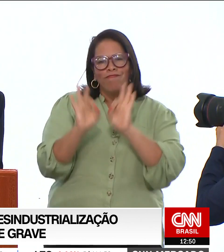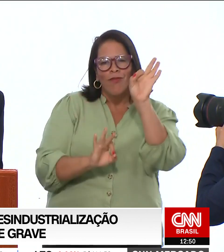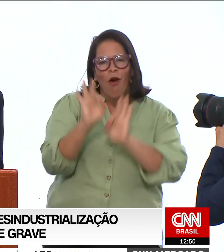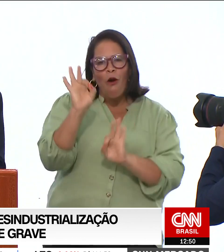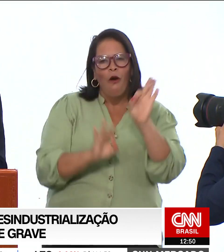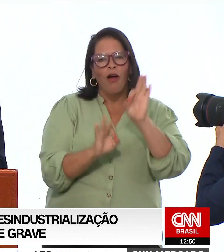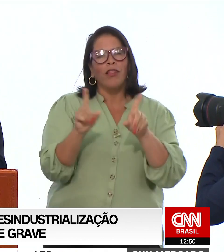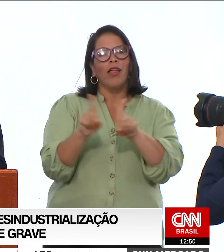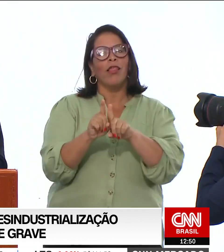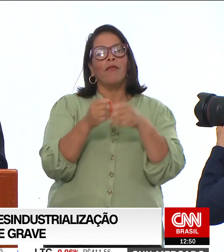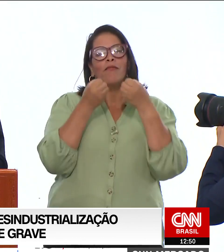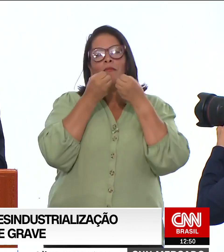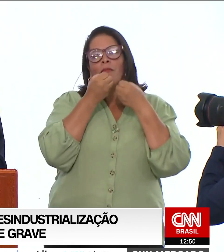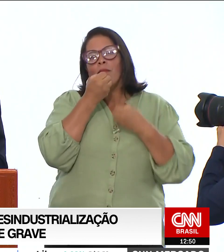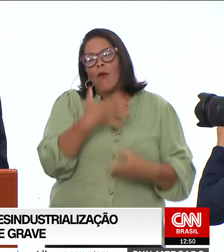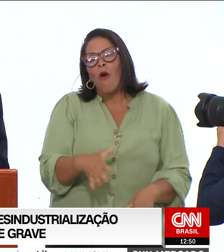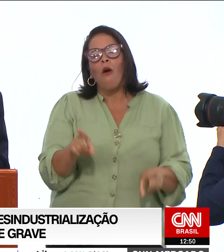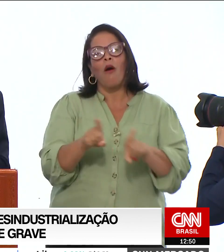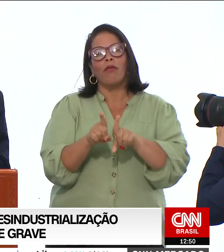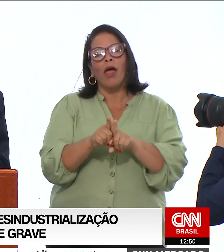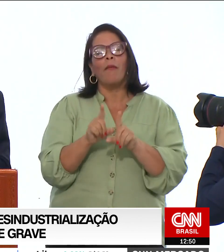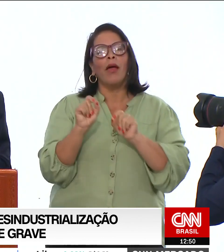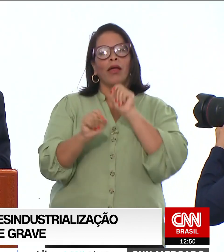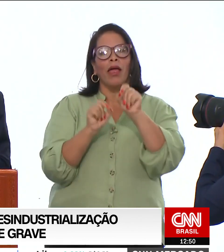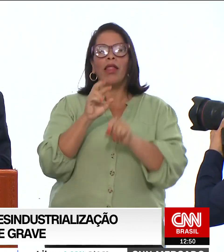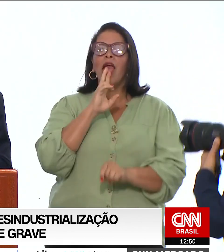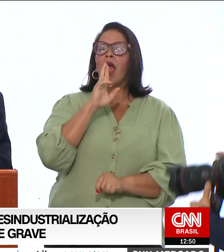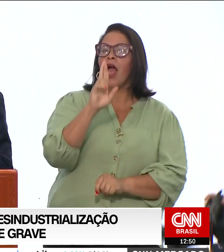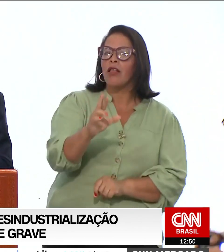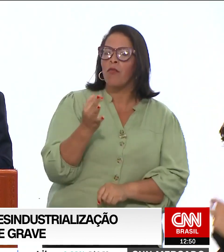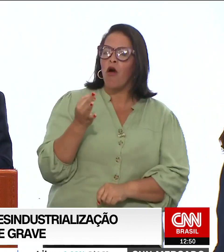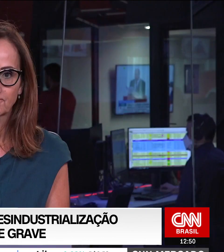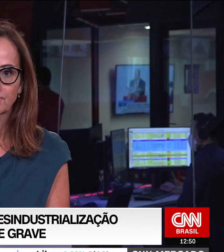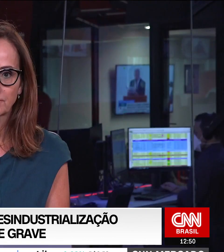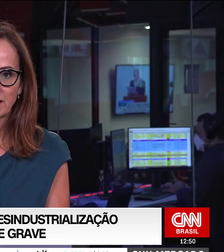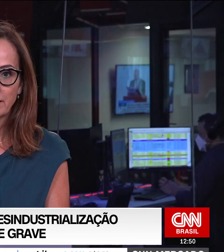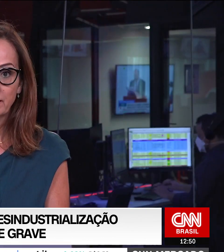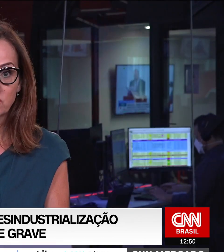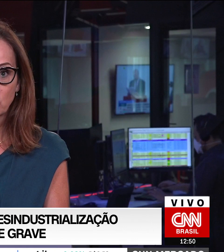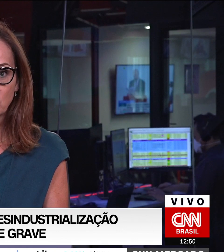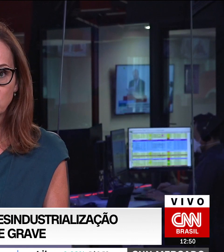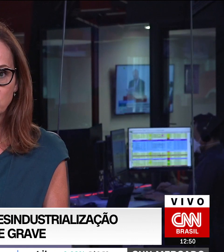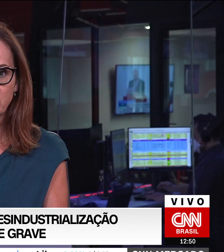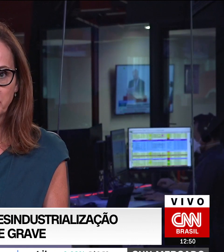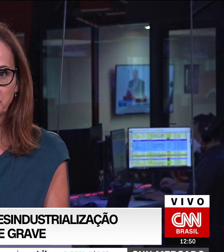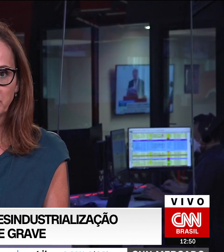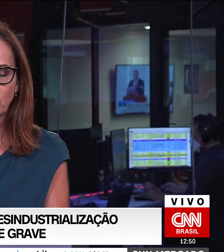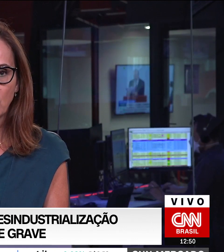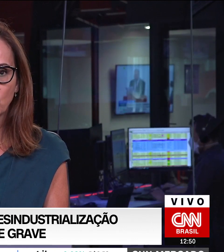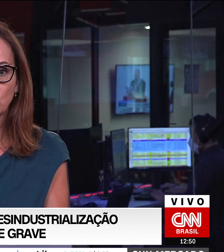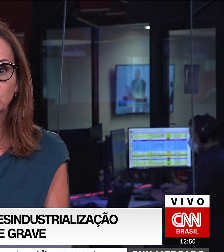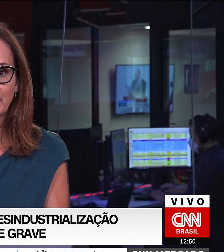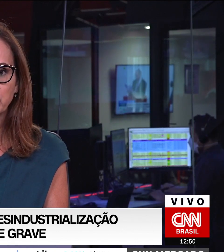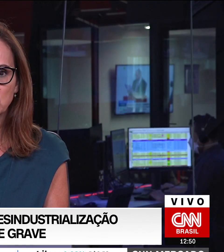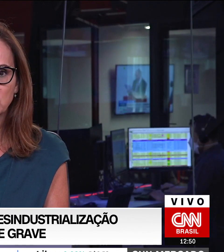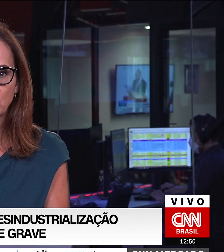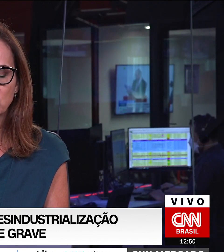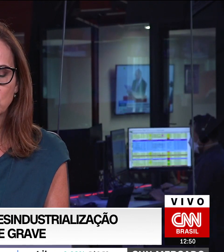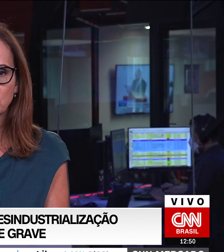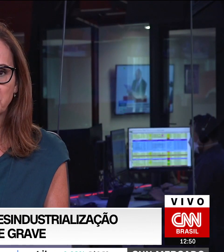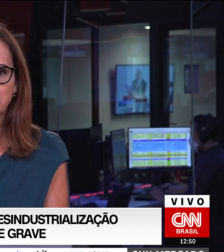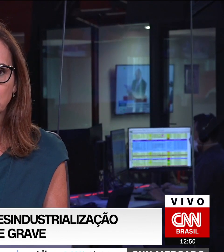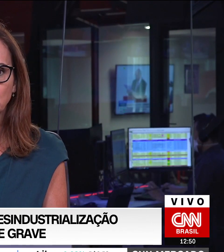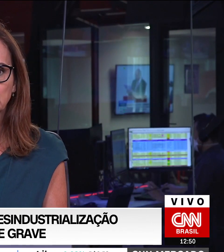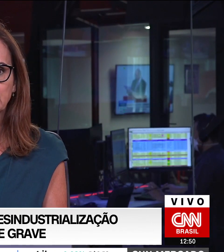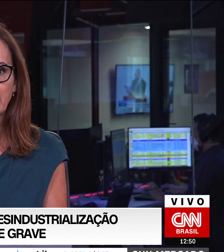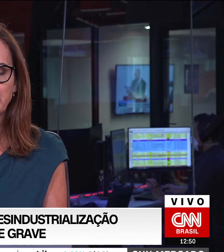mecanismos adequados para medir resultados. Esse diagnóstico já foi feito há algum tempo, especialmente